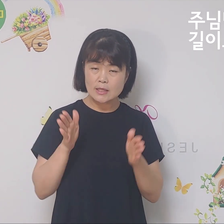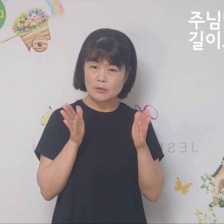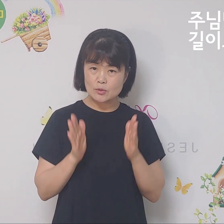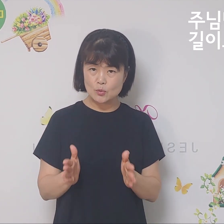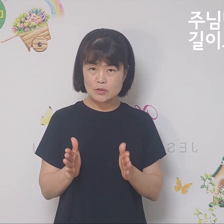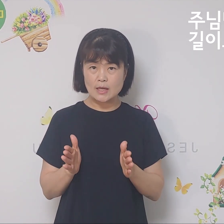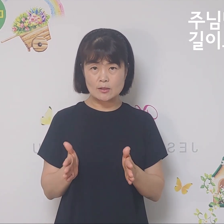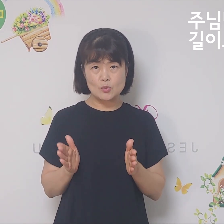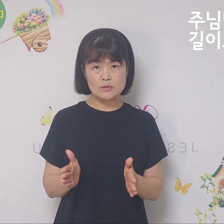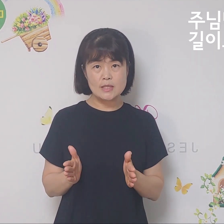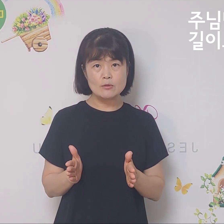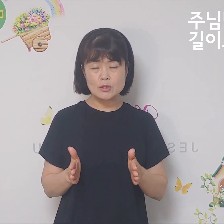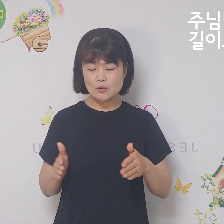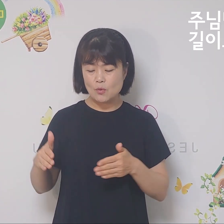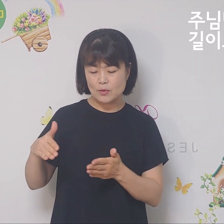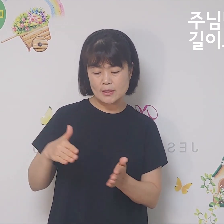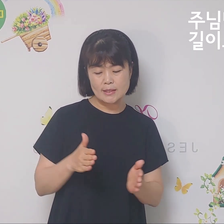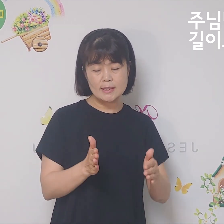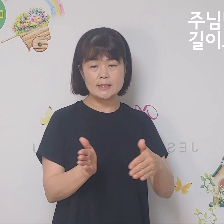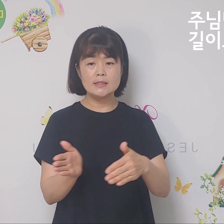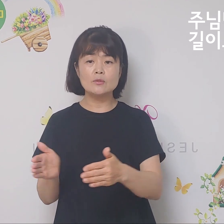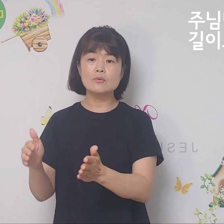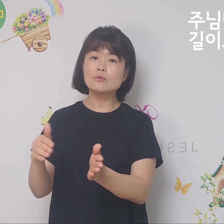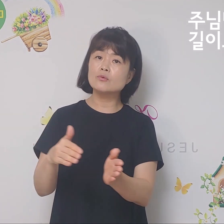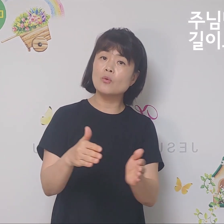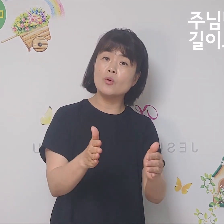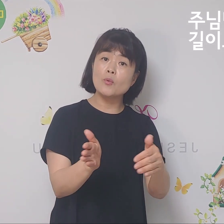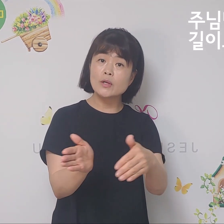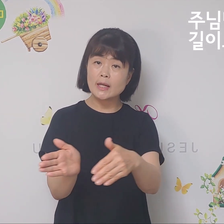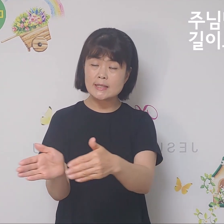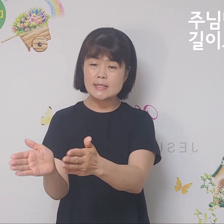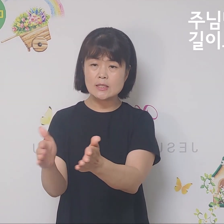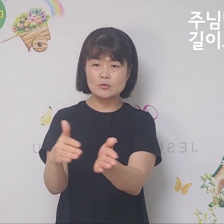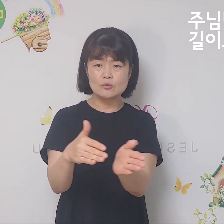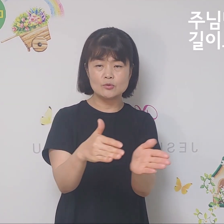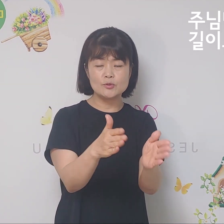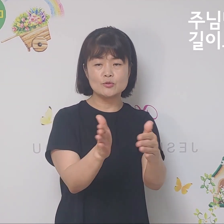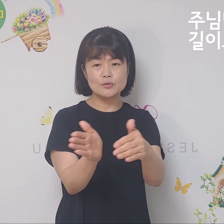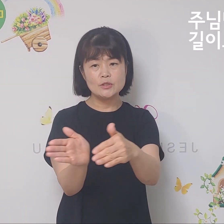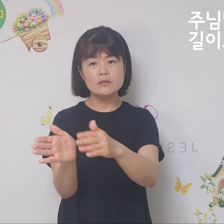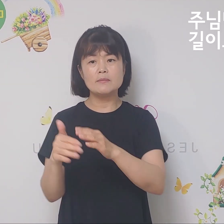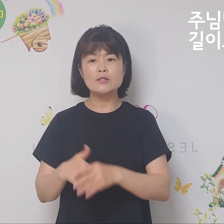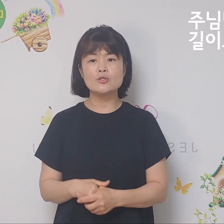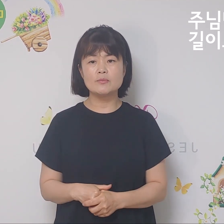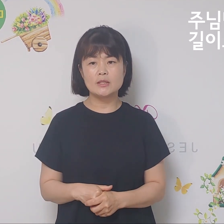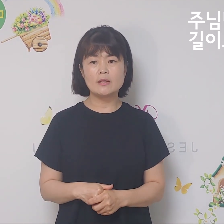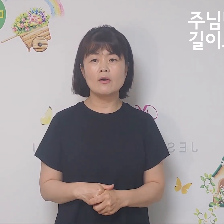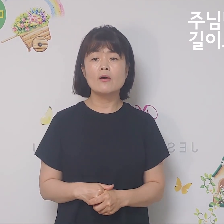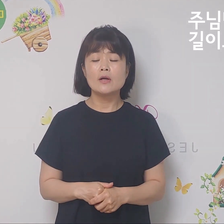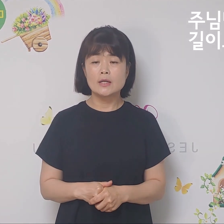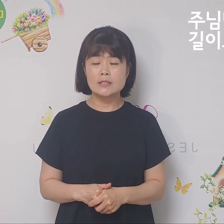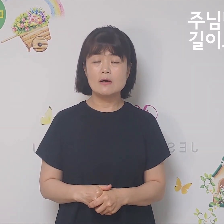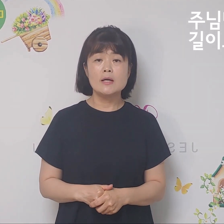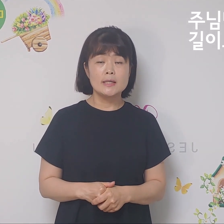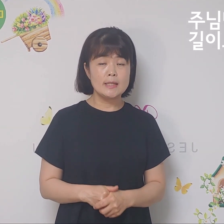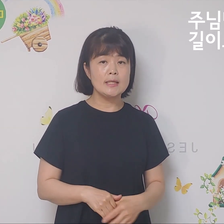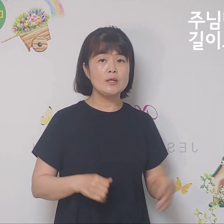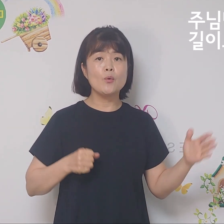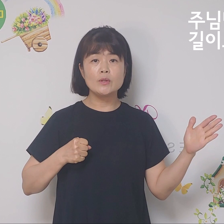이렇게 양손을 세우시고 이렇게 길을 골목길 같이 구불구불 해주시면 돼요. 그래서 길이